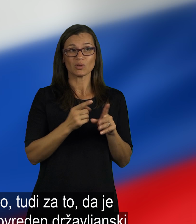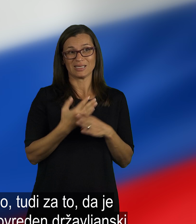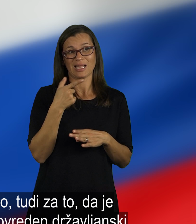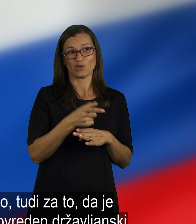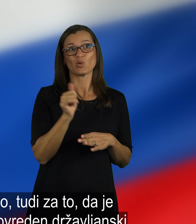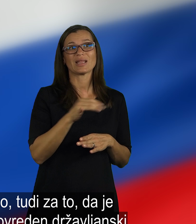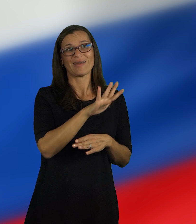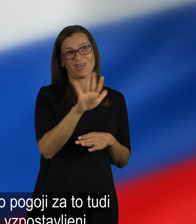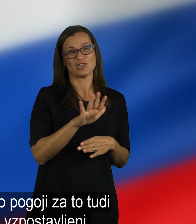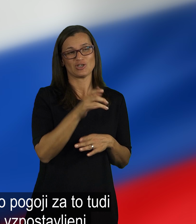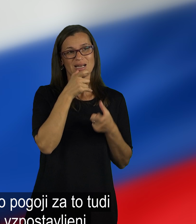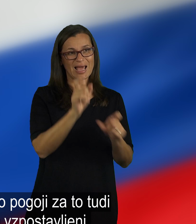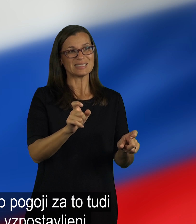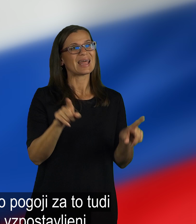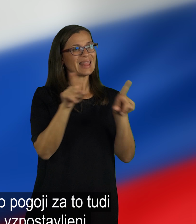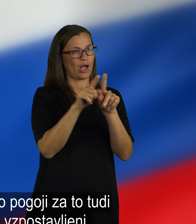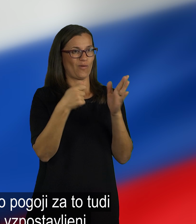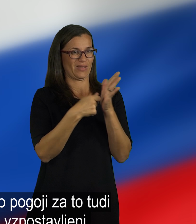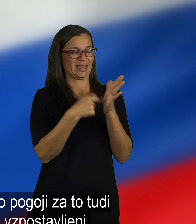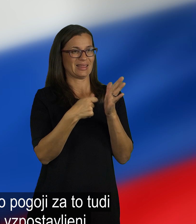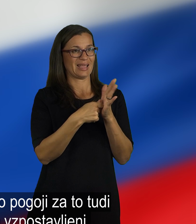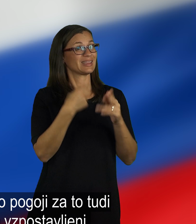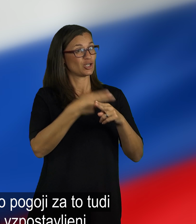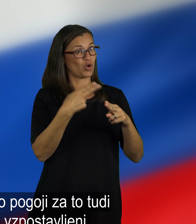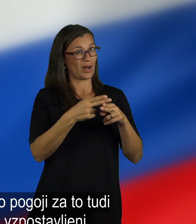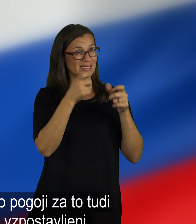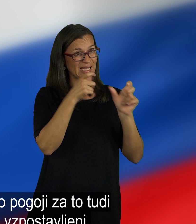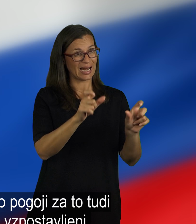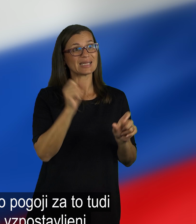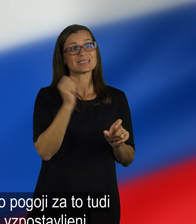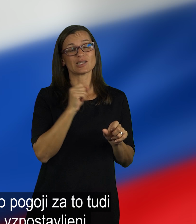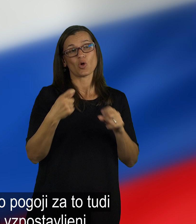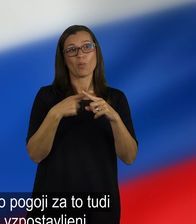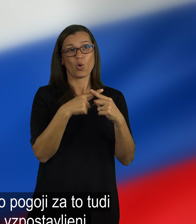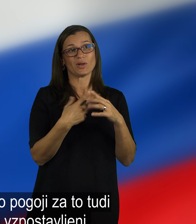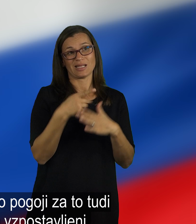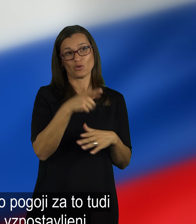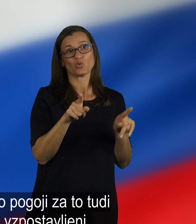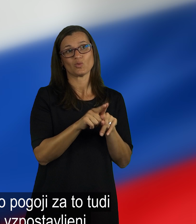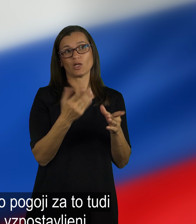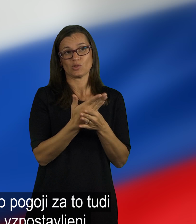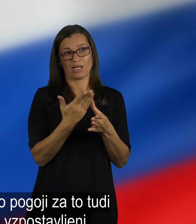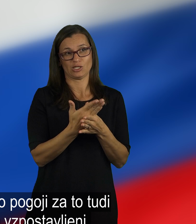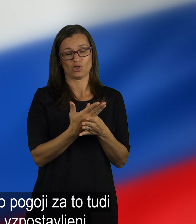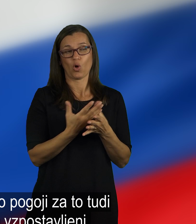enakovreden državljanski glas in da so pogoji za to tudi ustrezno vzpostavljeni.